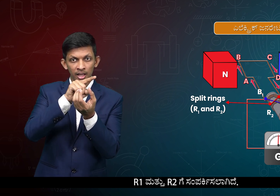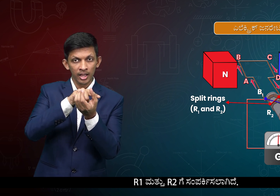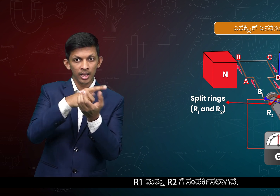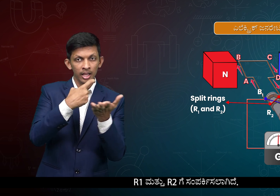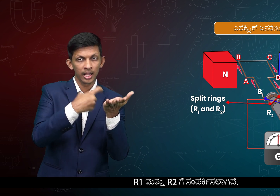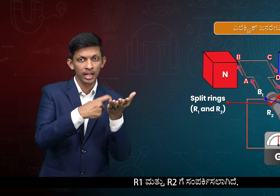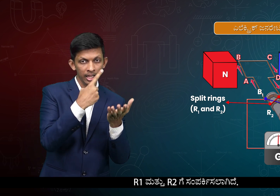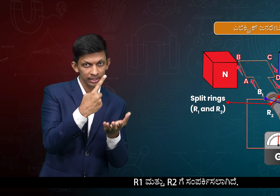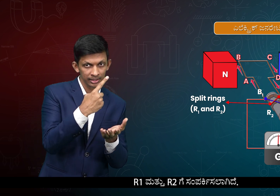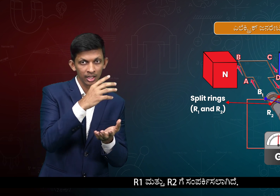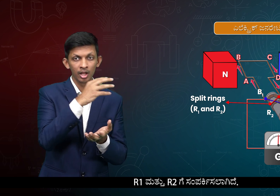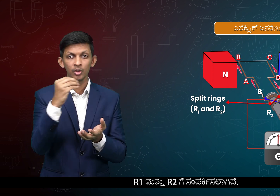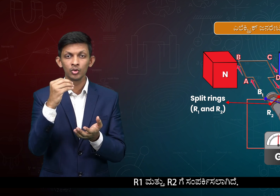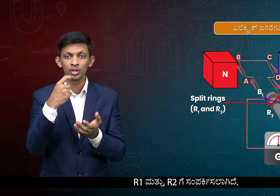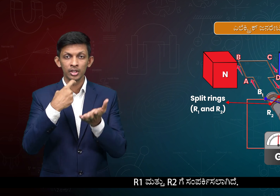ಸಂಪರ್ಕಿಸಲಾಗಿದೆ.